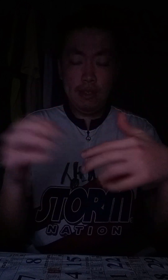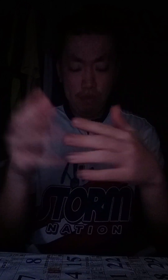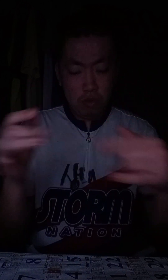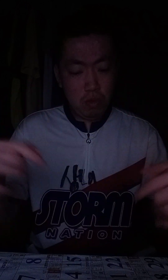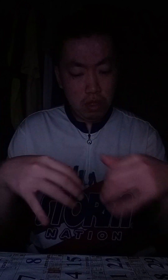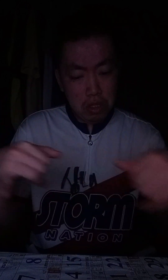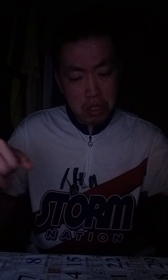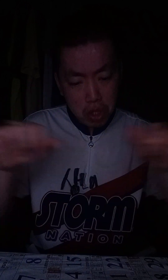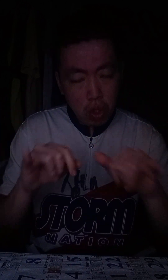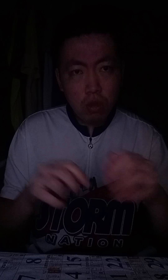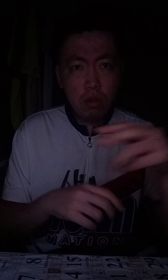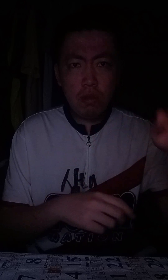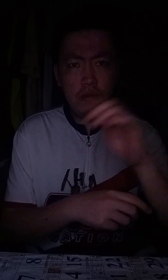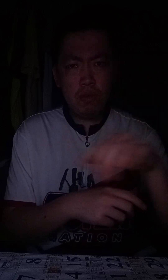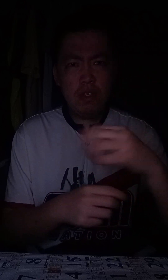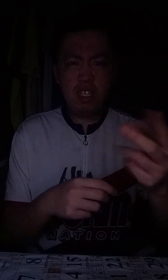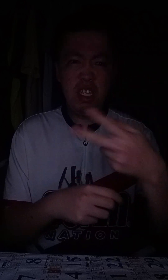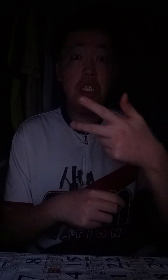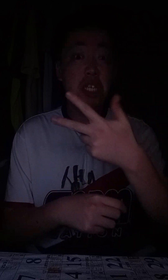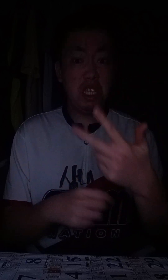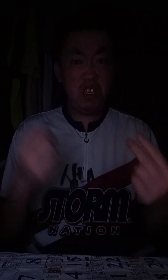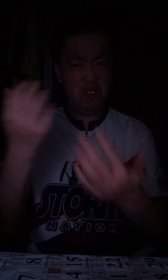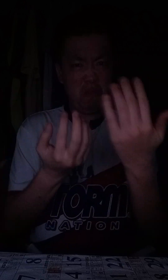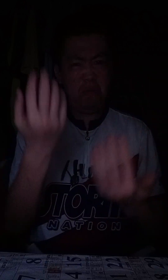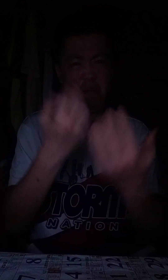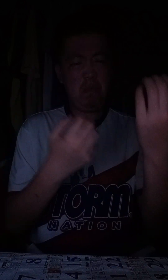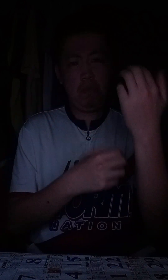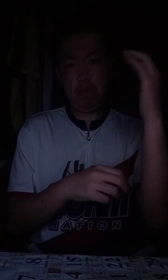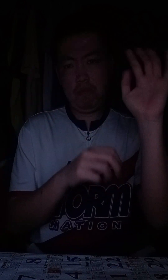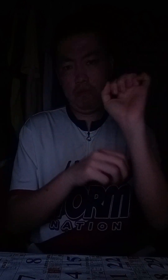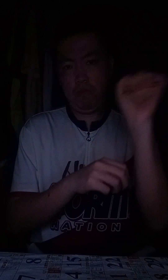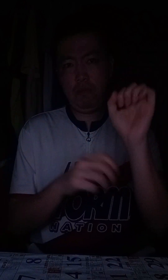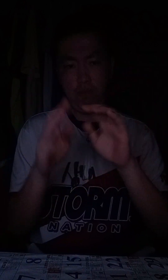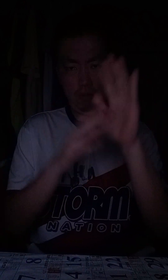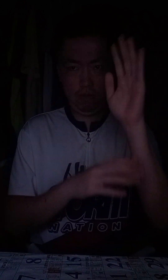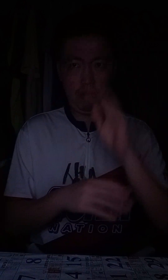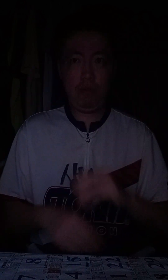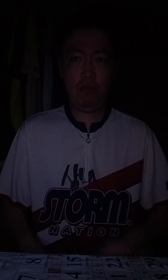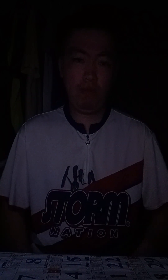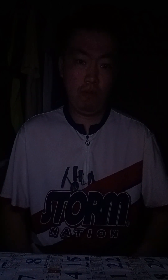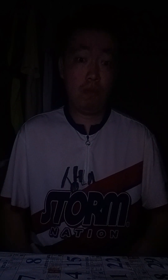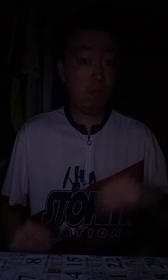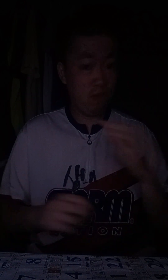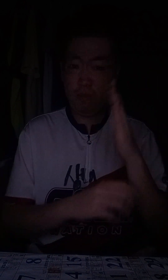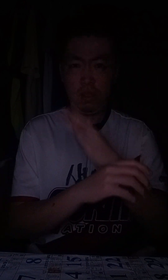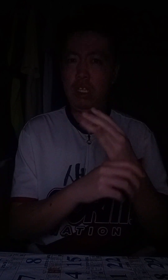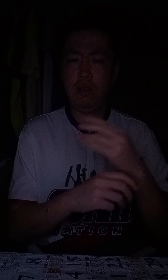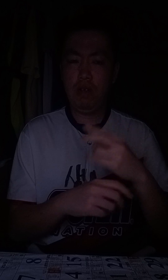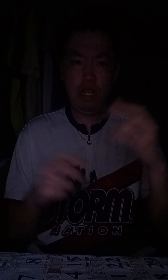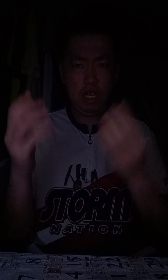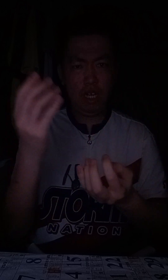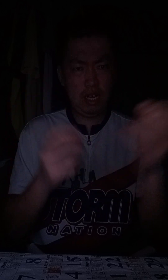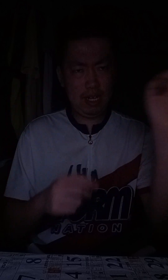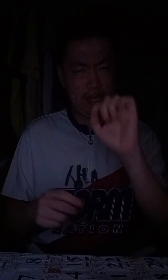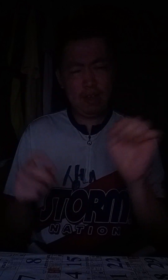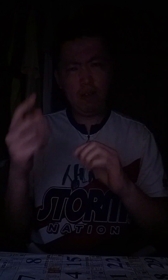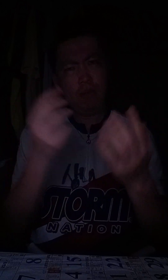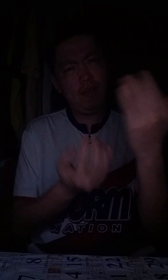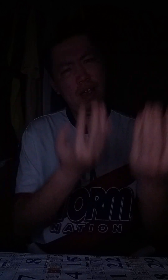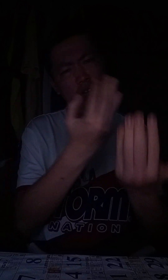광장 인근에서 달리던 K3 승용차에 불이 났습니다. 다행히 인명피해는 없었지만 엔진 등이 불에 타 소방서